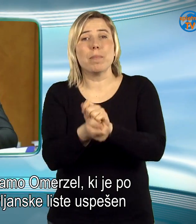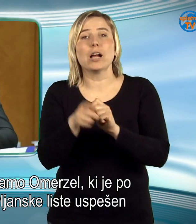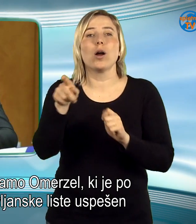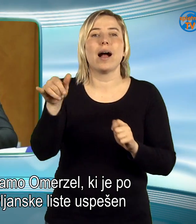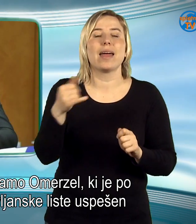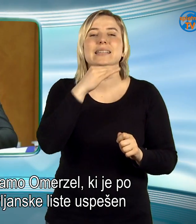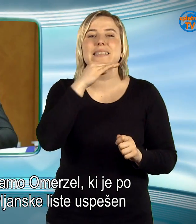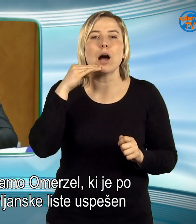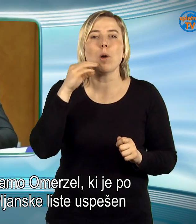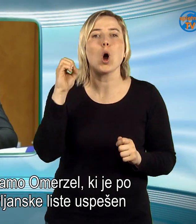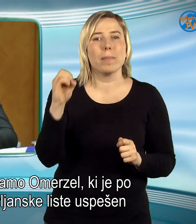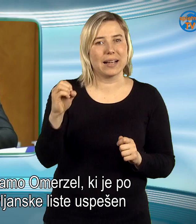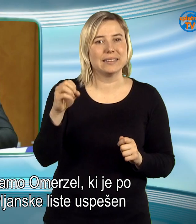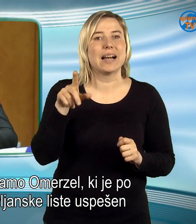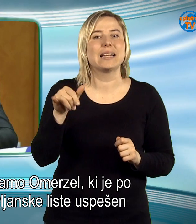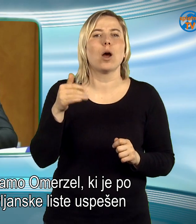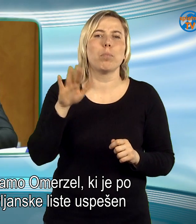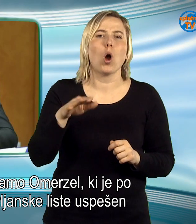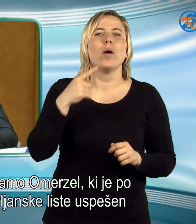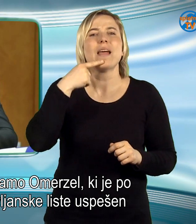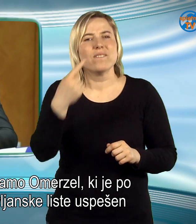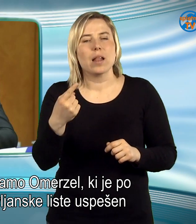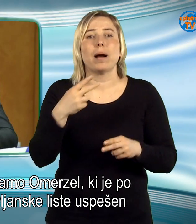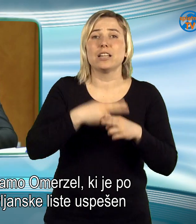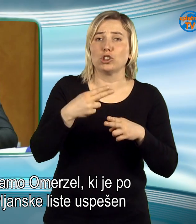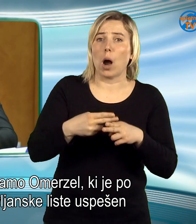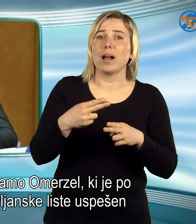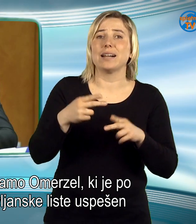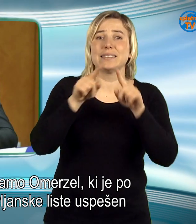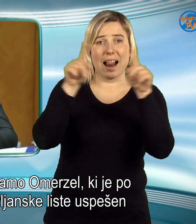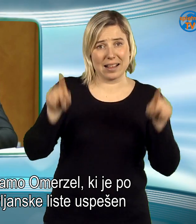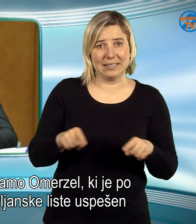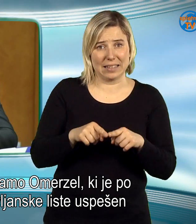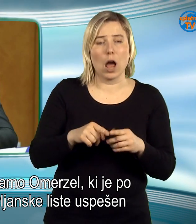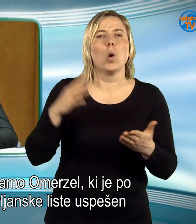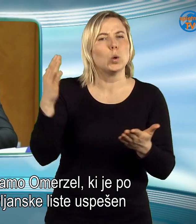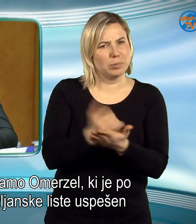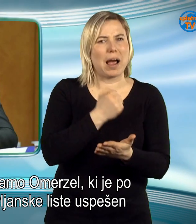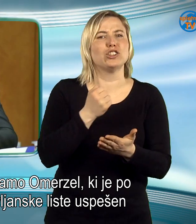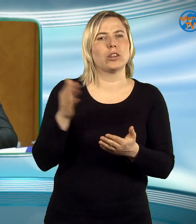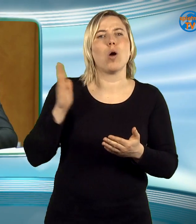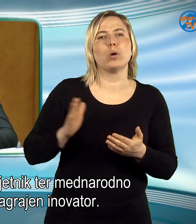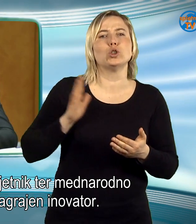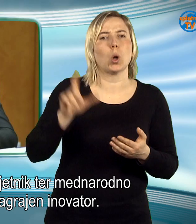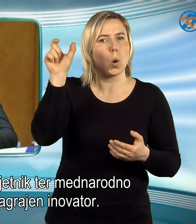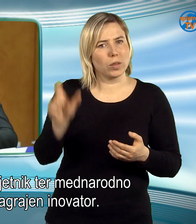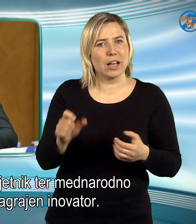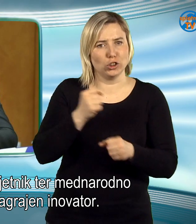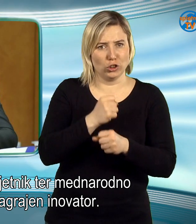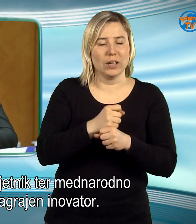Zamenjal ga je Samo Omerzel, ki je po navedbah Državljanske liste uspešen poslovnež in podjetnik ter mednarodno